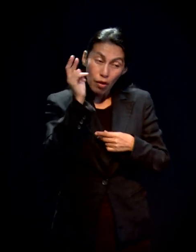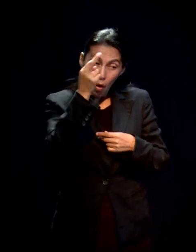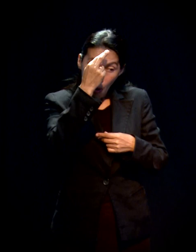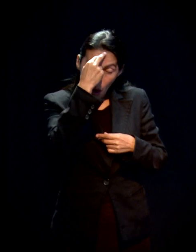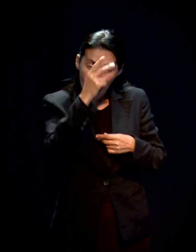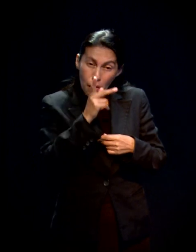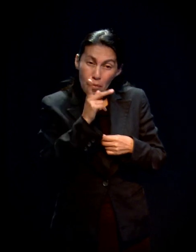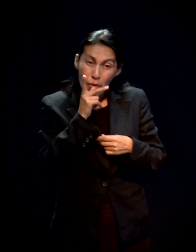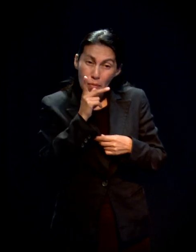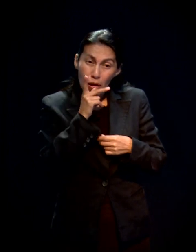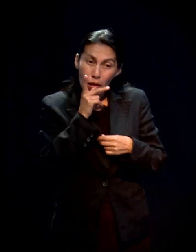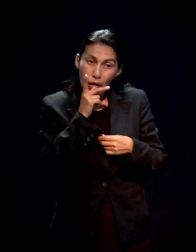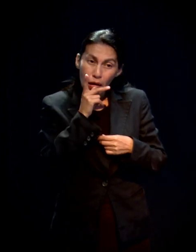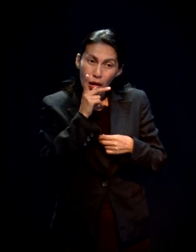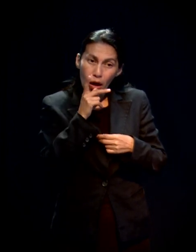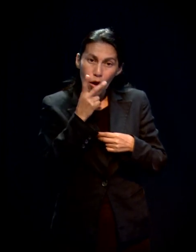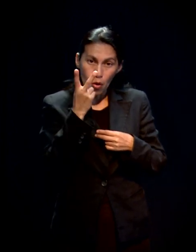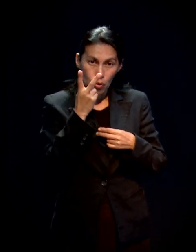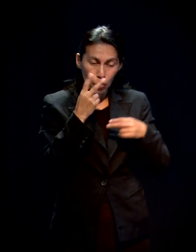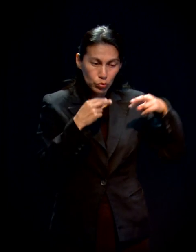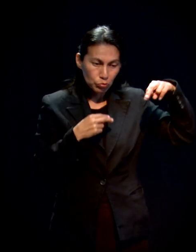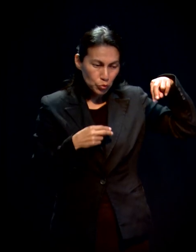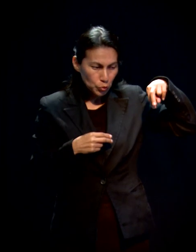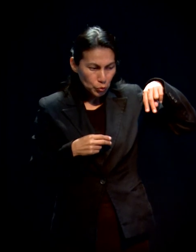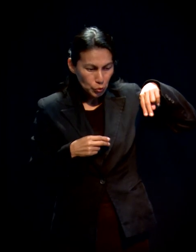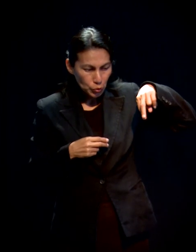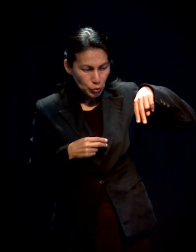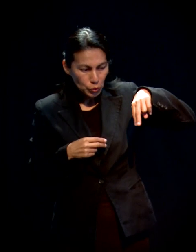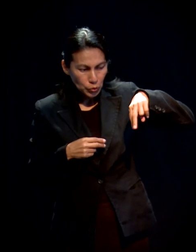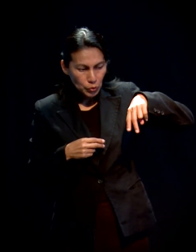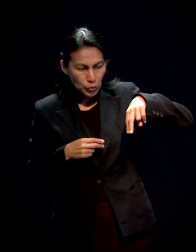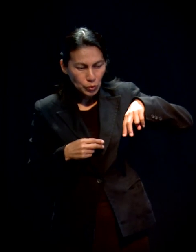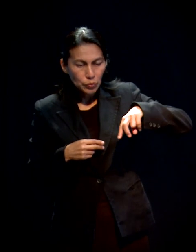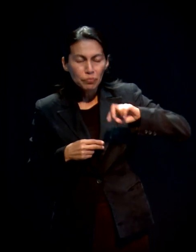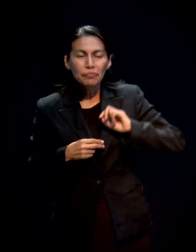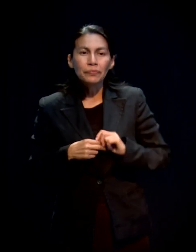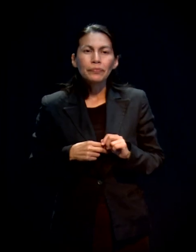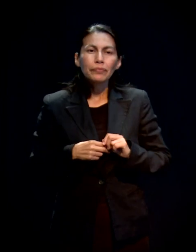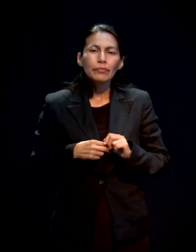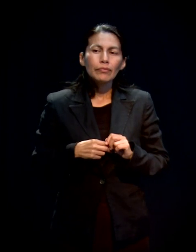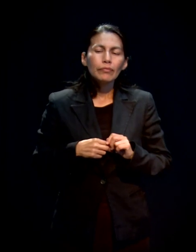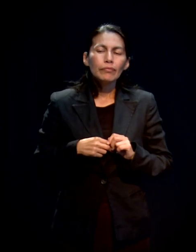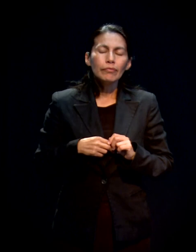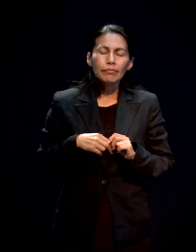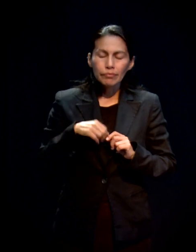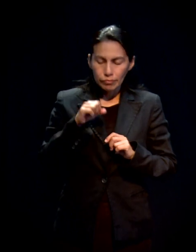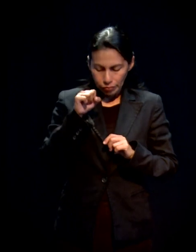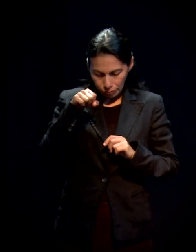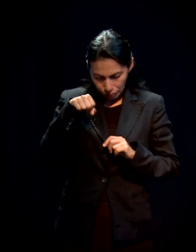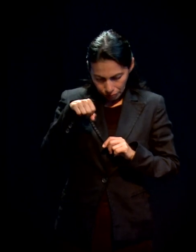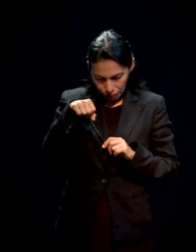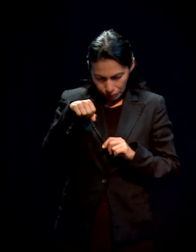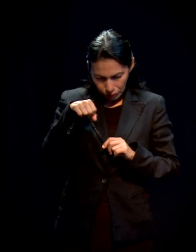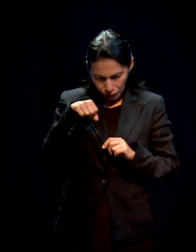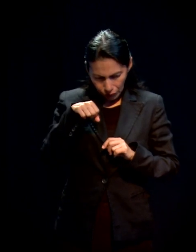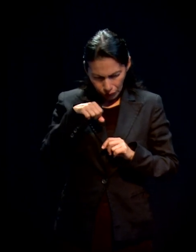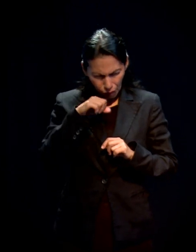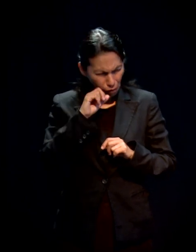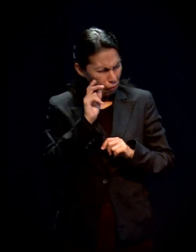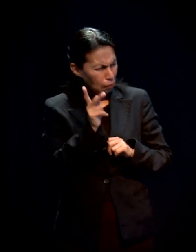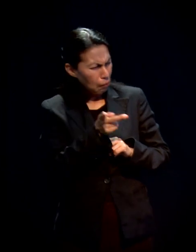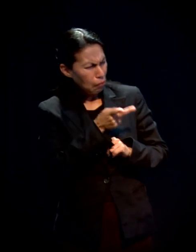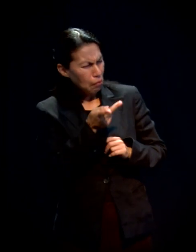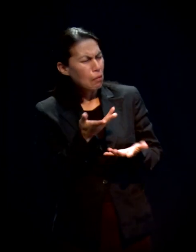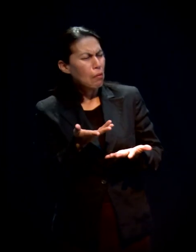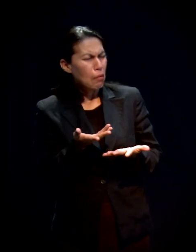imagen de mi padre y vamos bajando de las escaleras cabizbajo y triste y él me preguntó me dijo por qué